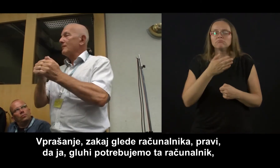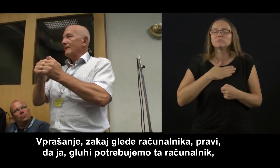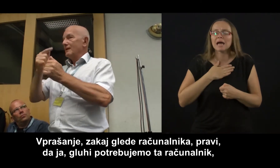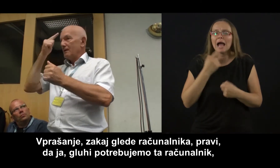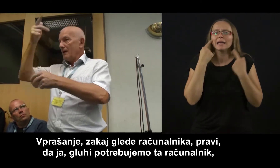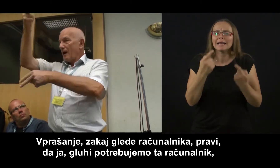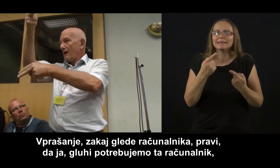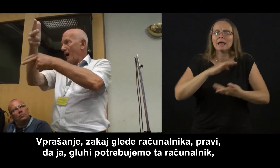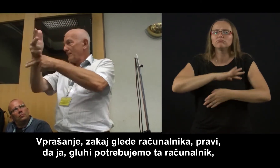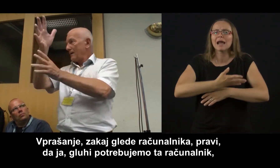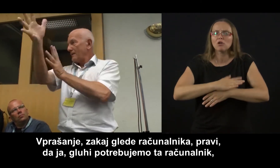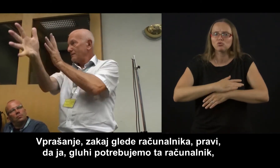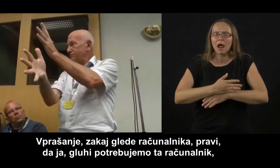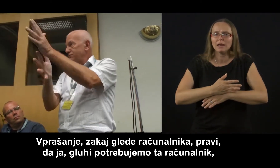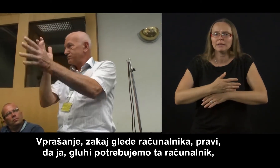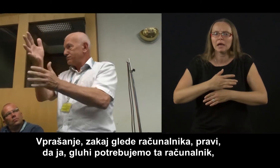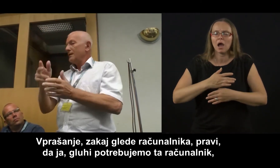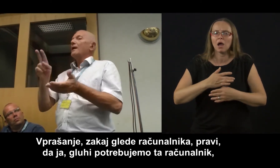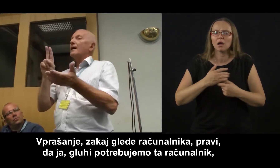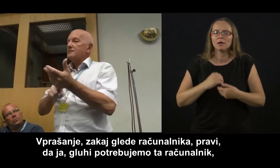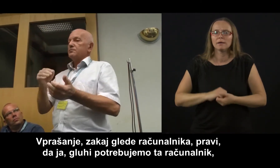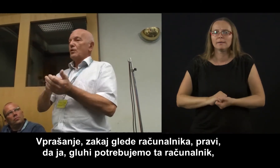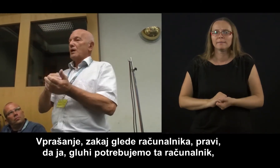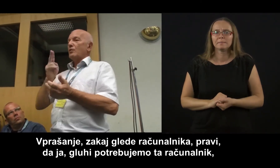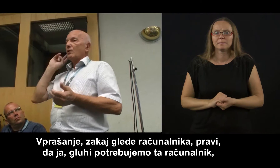glede računalnika